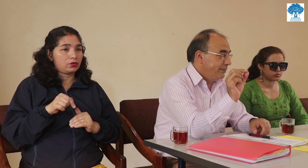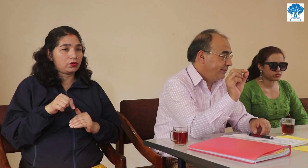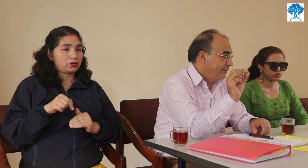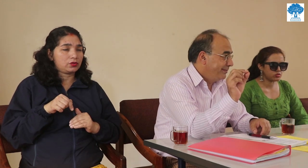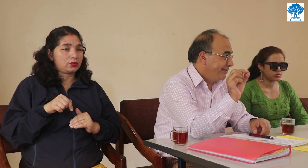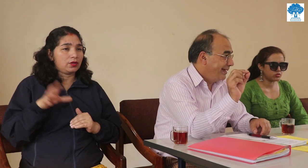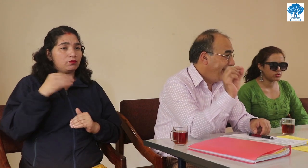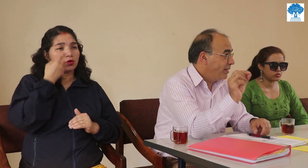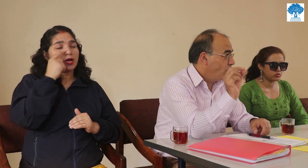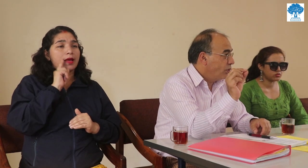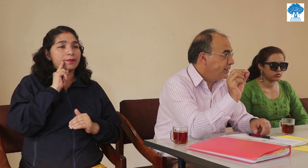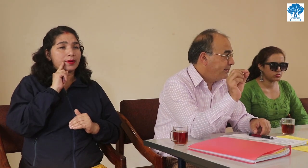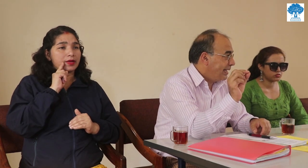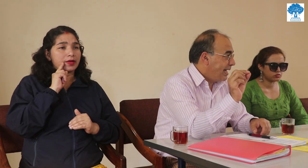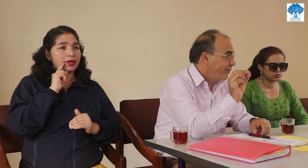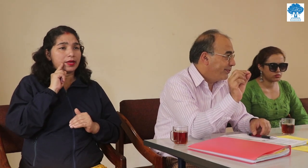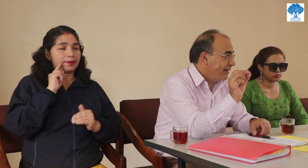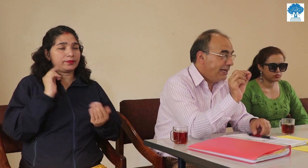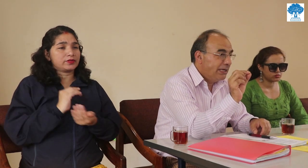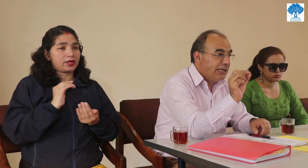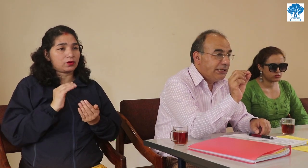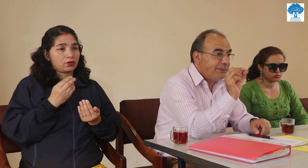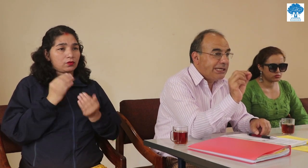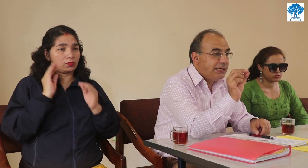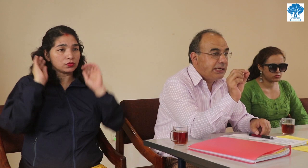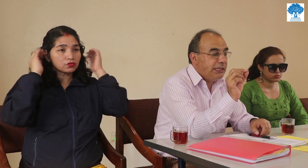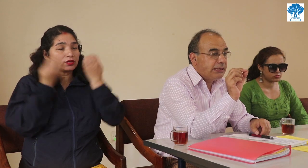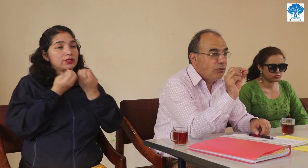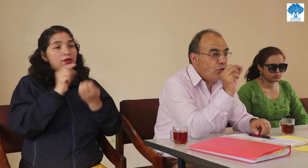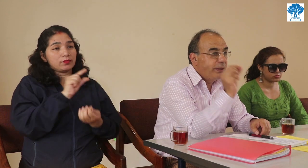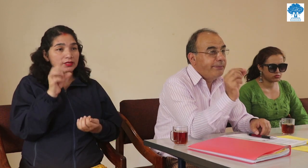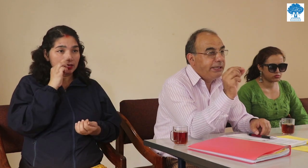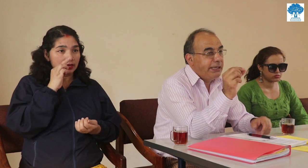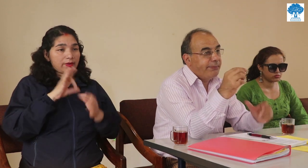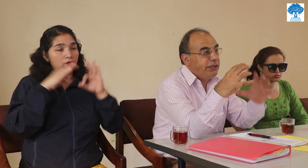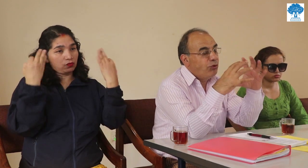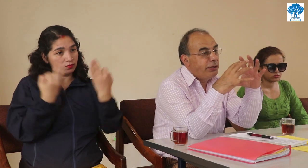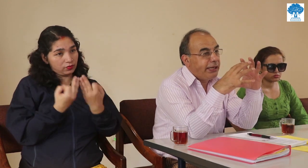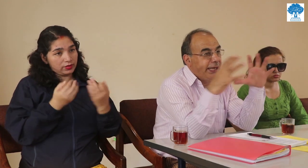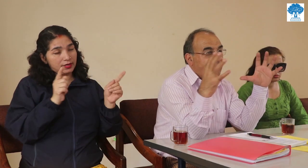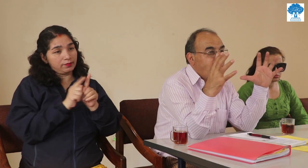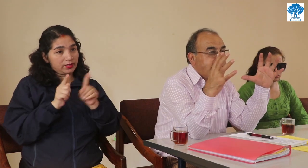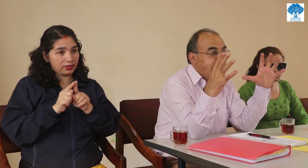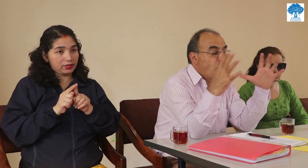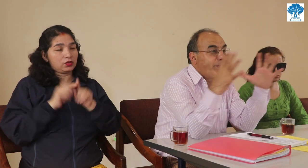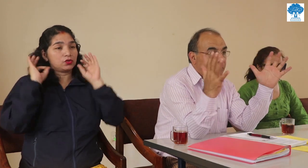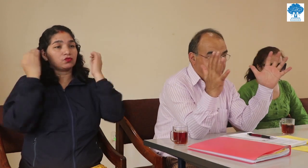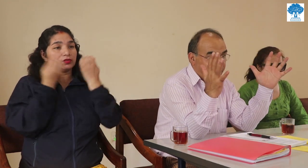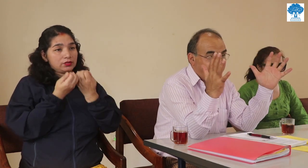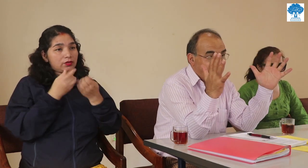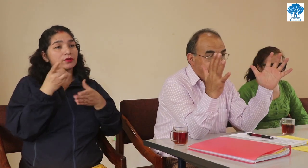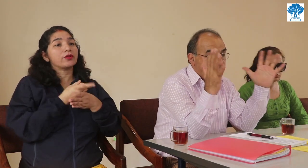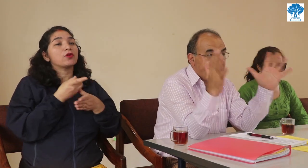न्युबर्न केयरको कन्सेप्ट चाहिँ आयो होइन. त्यस पछाडि चाहिँ ग्लोबली पनि एभ्री न्युबर्न केयरको एउटा चाहिँ